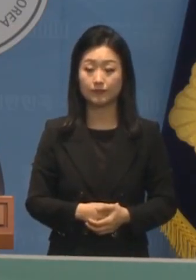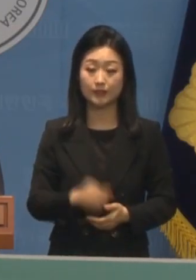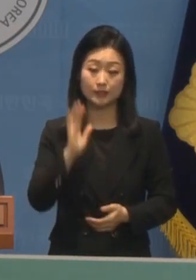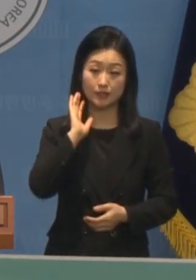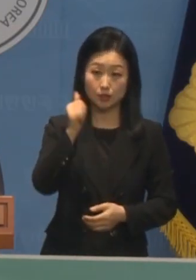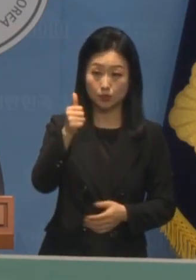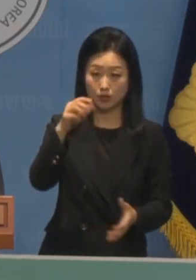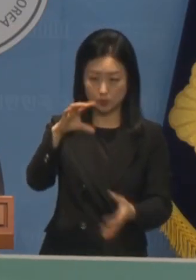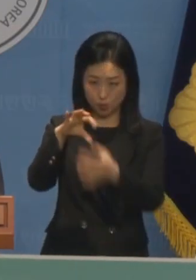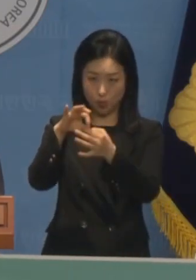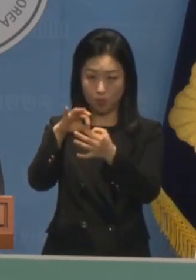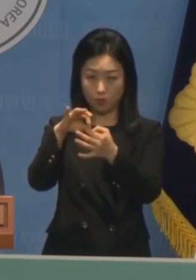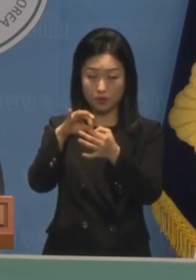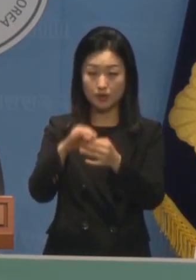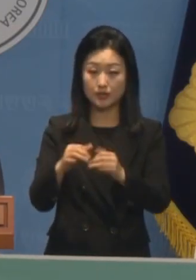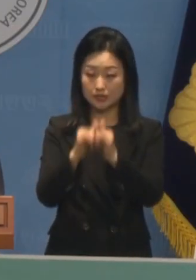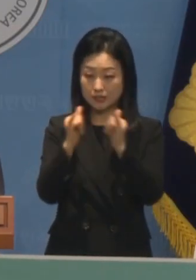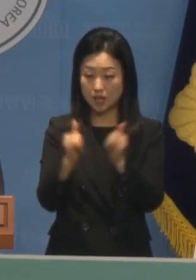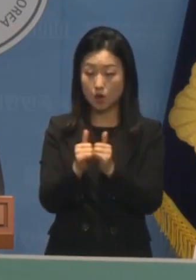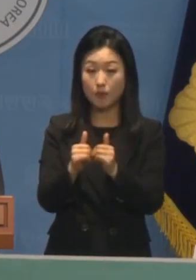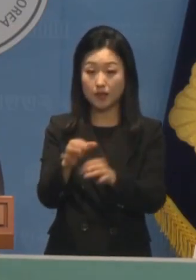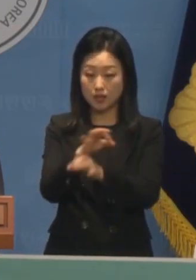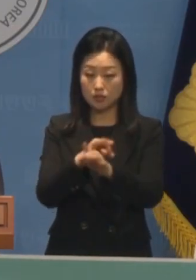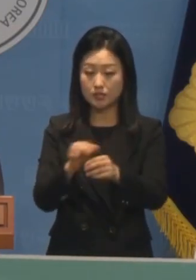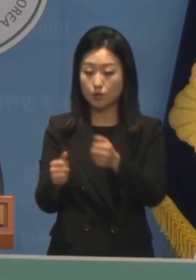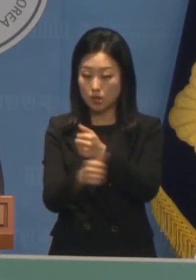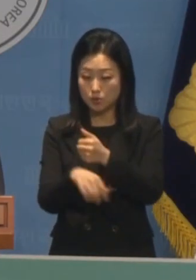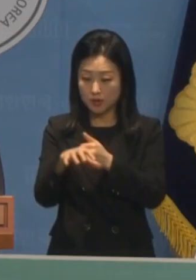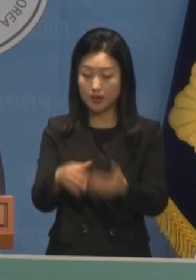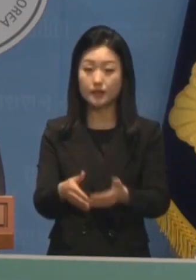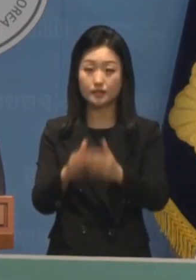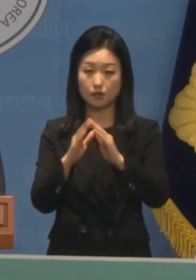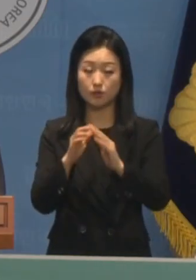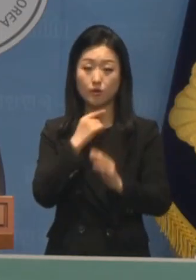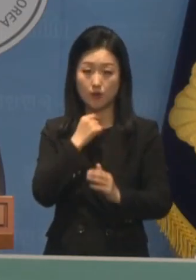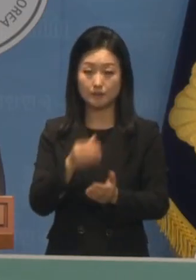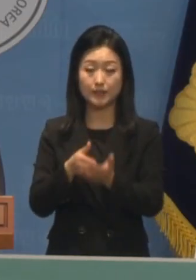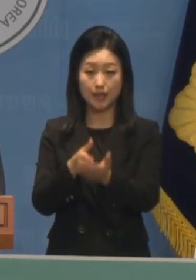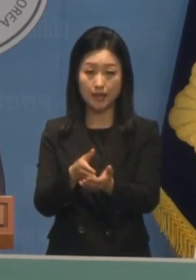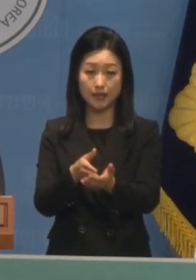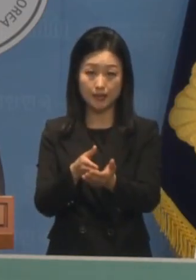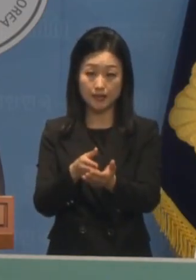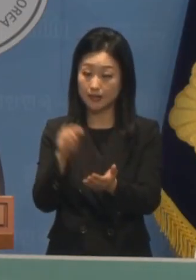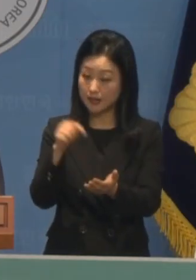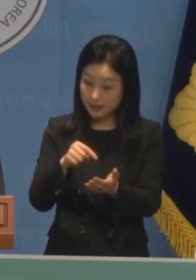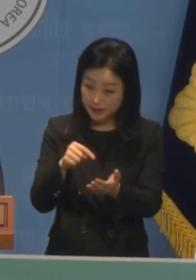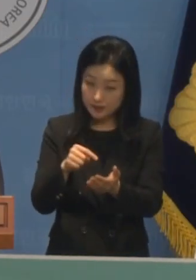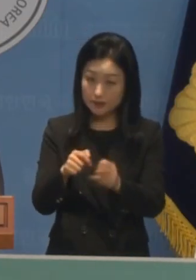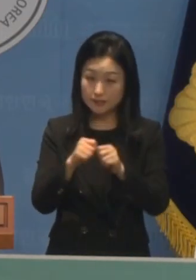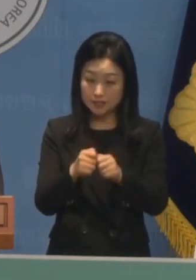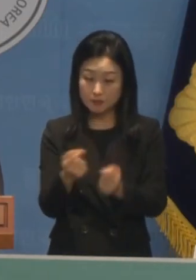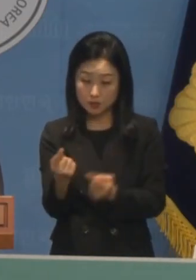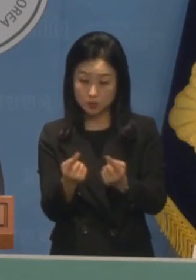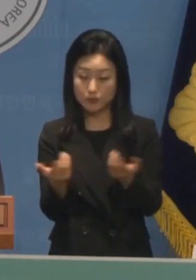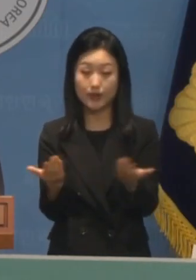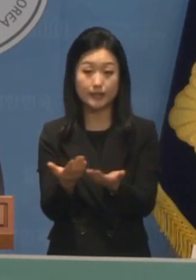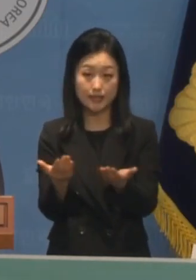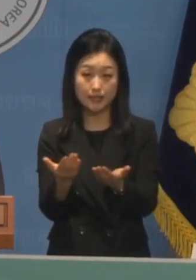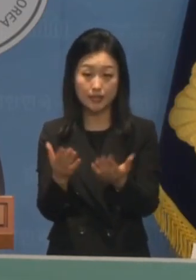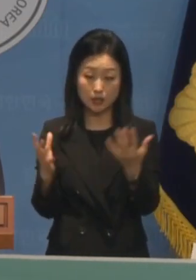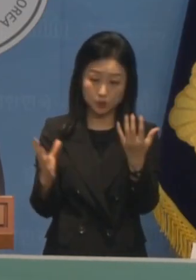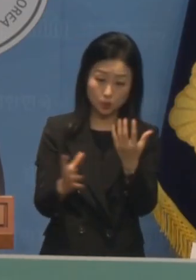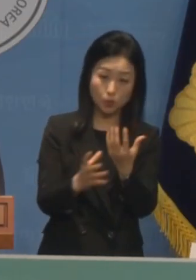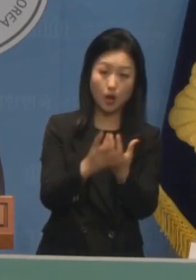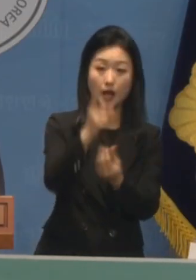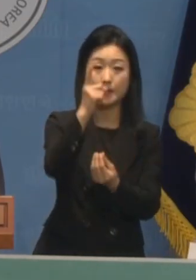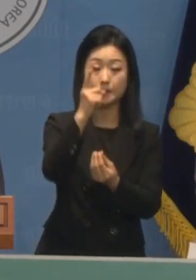대통령 소속으로 사회연대경제위원회를 설치합니다. 또 사회연대경제위원회가 심의 조정한 업무를